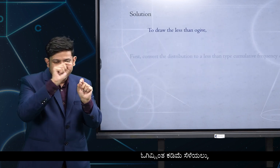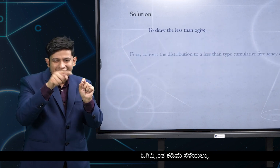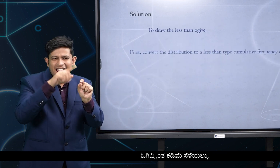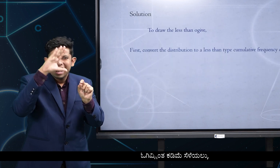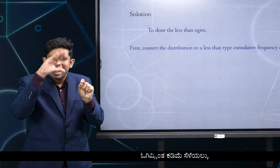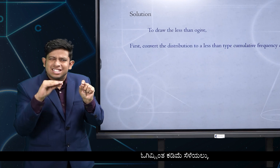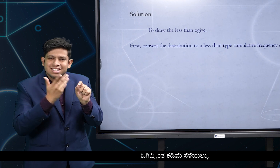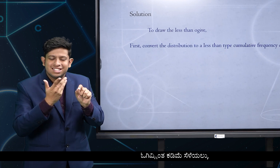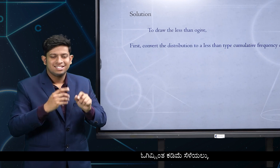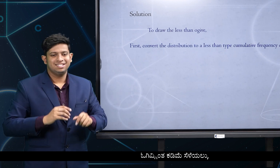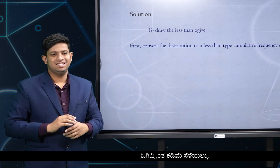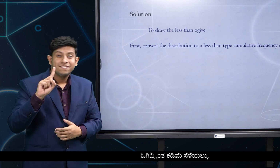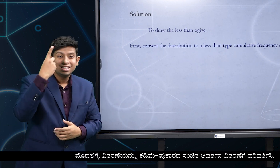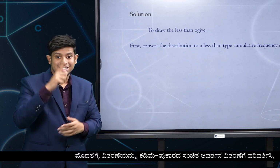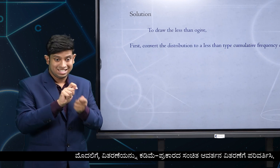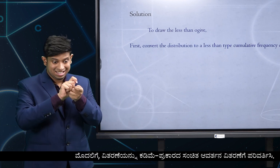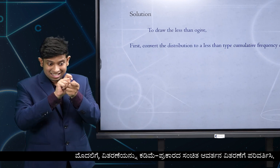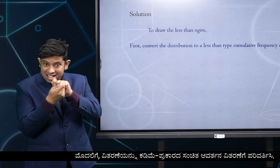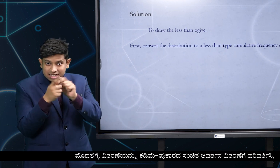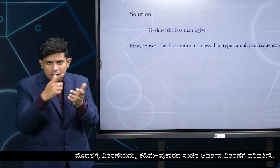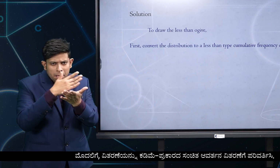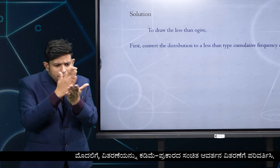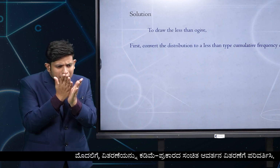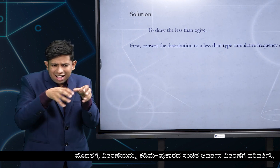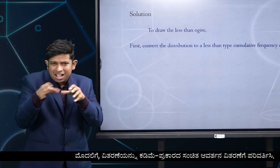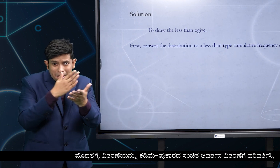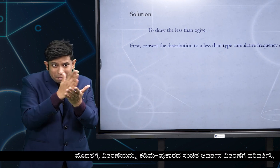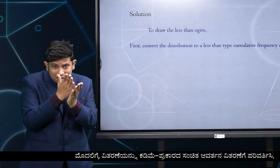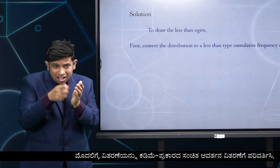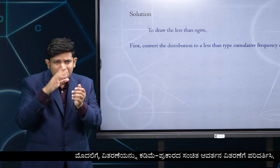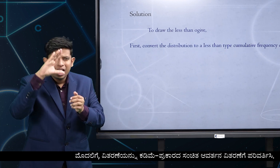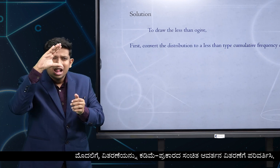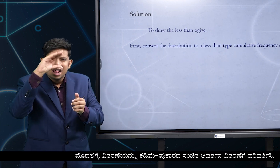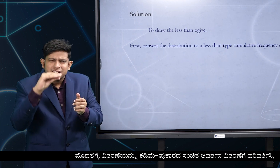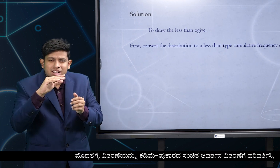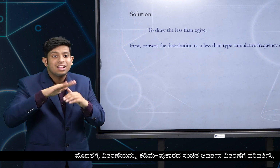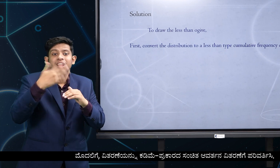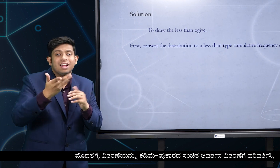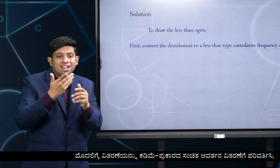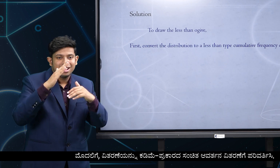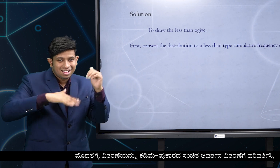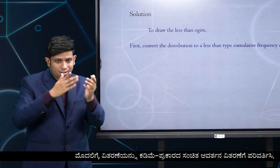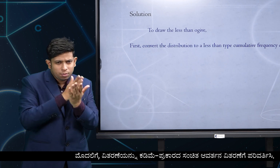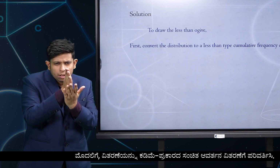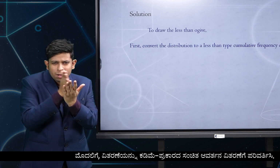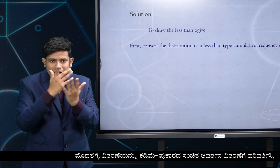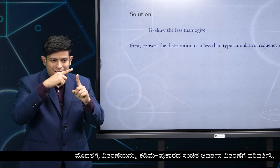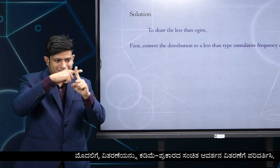ಸೆಳೆಯಲು ಮೊದಲಿಗೆ ವಿತರಣೆಯನ್ನು ಕಡಿಮೆ ಪ್ರಕಾರದ ಸಂಚಿತ ಆವರ್ತನ ವಿತರಣೆಗೆ ಪರಿವರ್ತಿಸಿ.